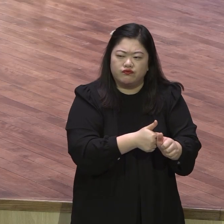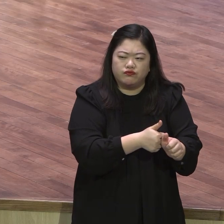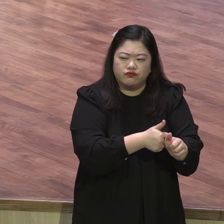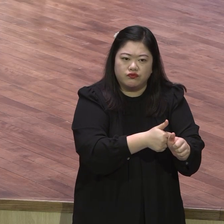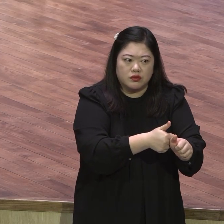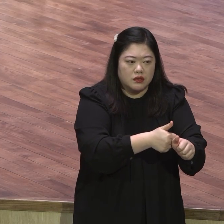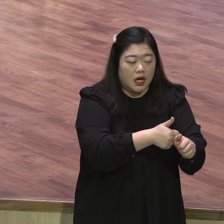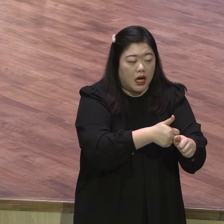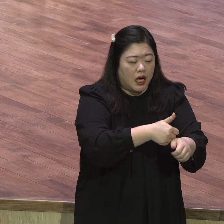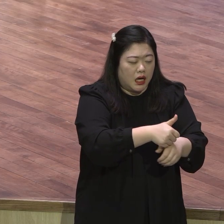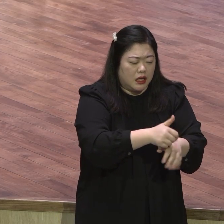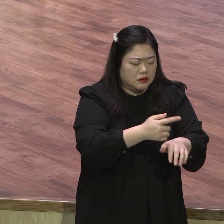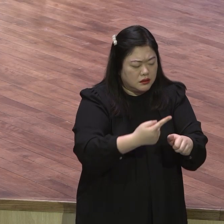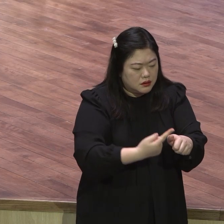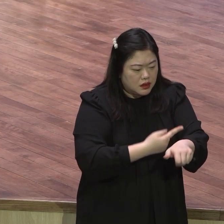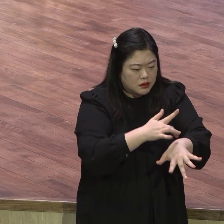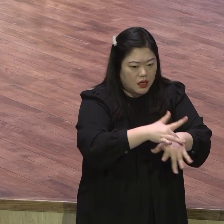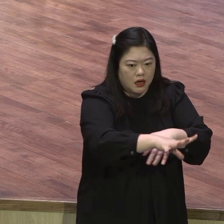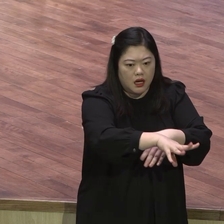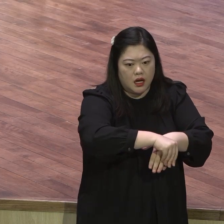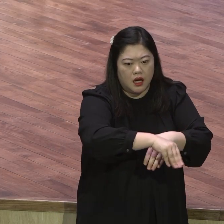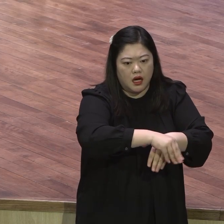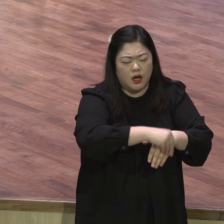하나님 이를 망쳐버려요. 망쳐버려요. 첫 번에